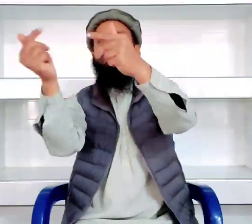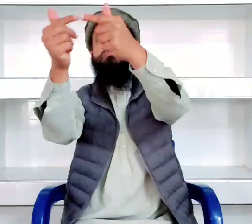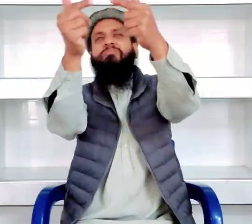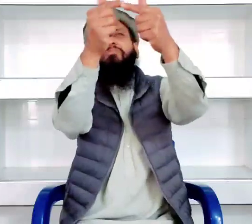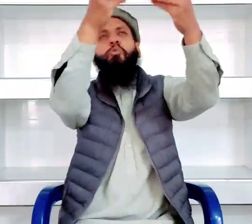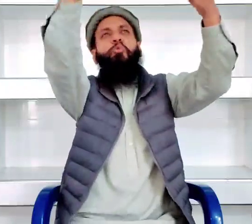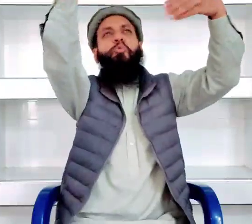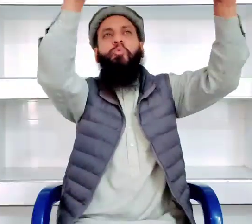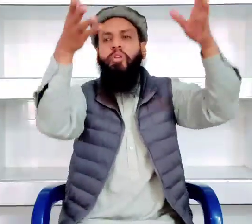ਵੇਚ ਦਿੱਤਾ